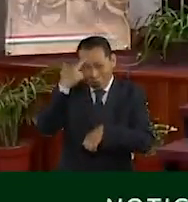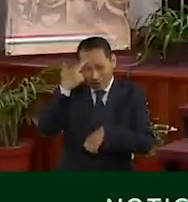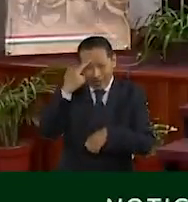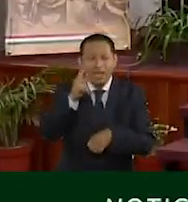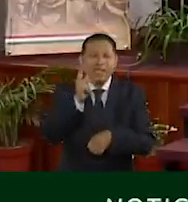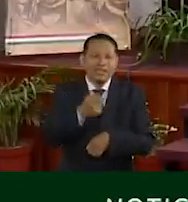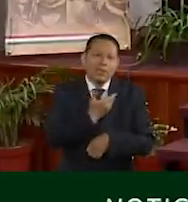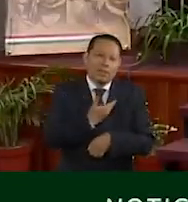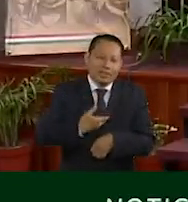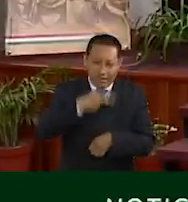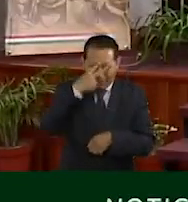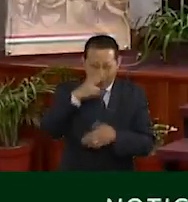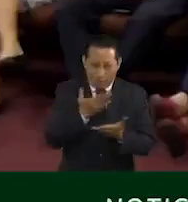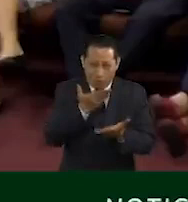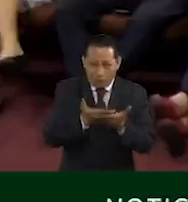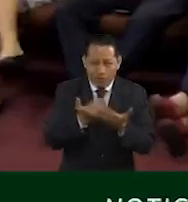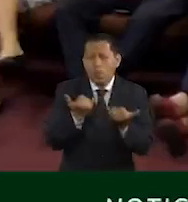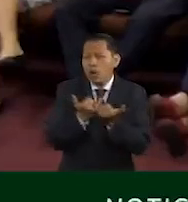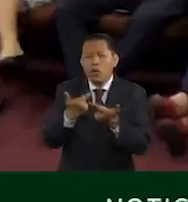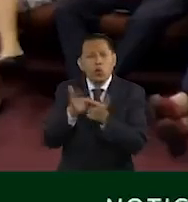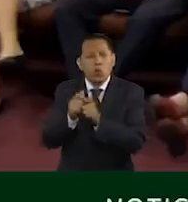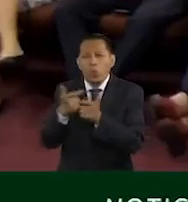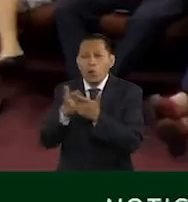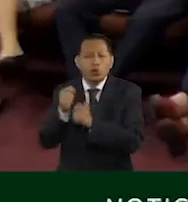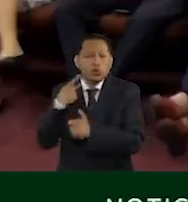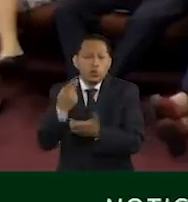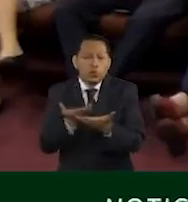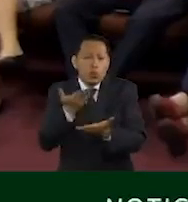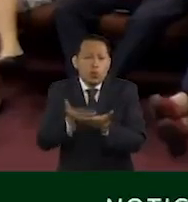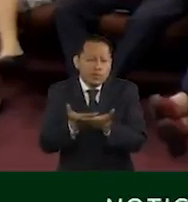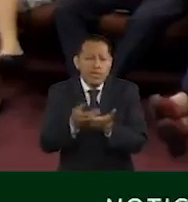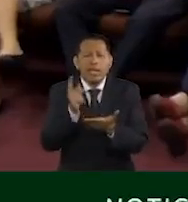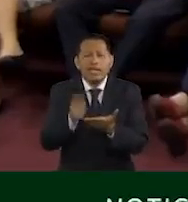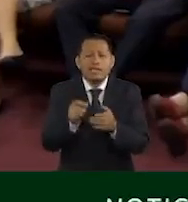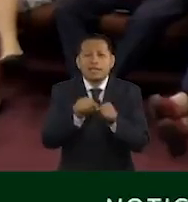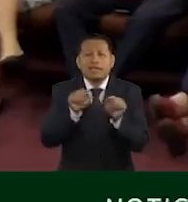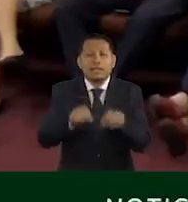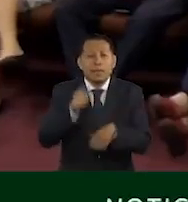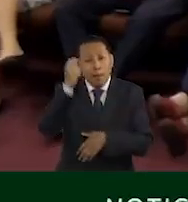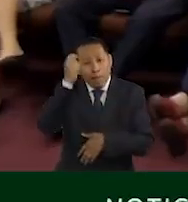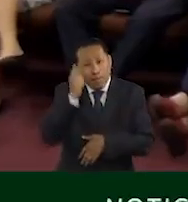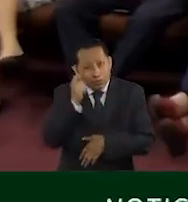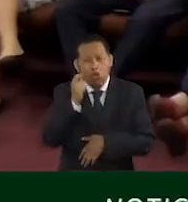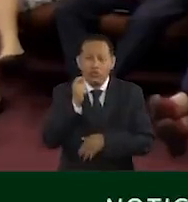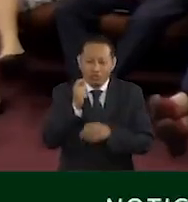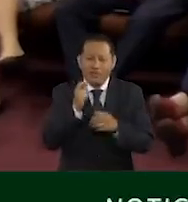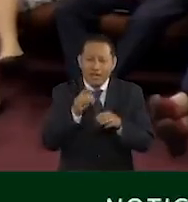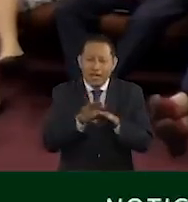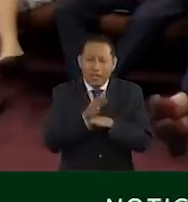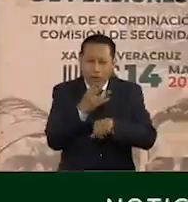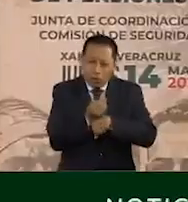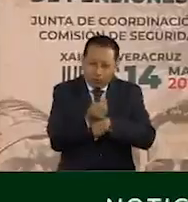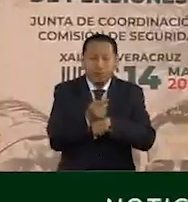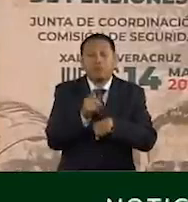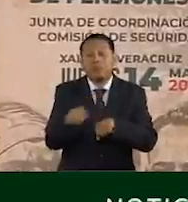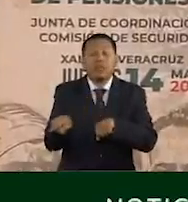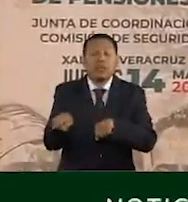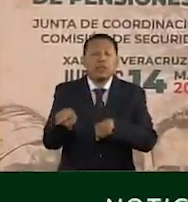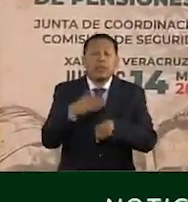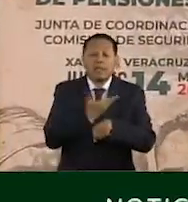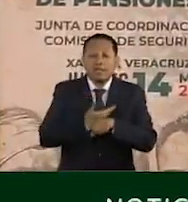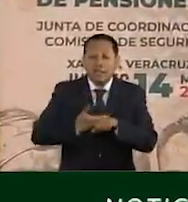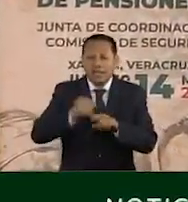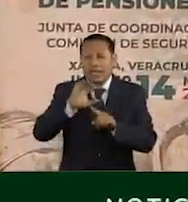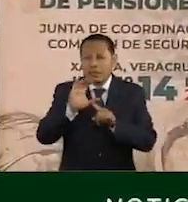propuestas del Ejecutivo Federal y los grupos parlamentarios para reformar el sistema de pensiones. La presidenta de la Comisión de Seguridad